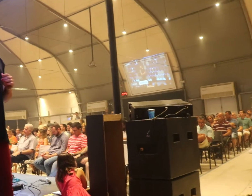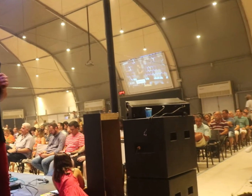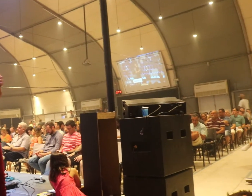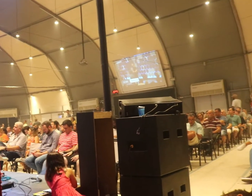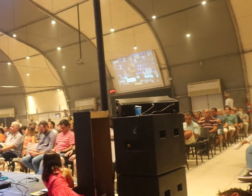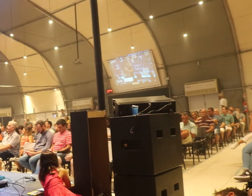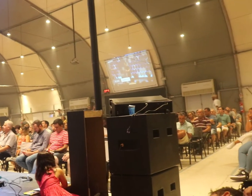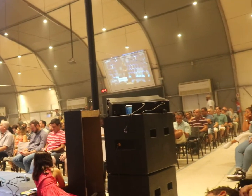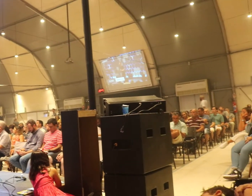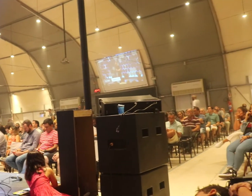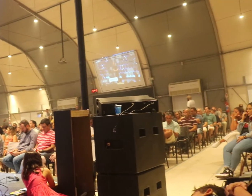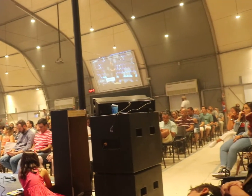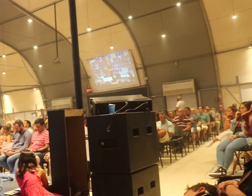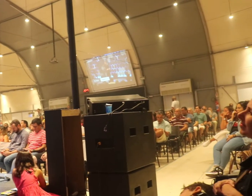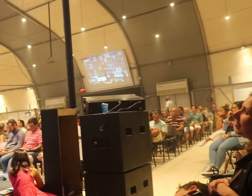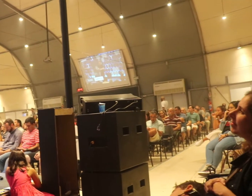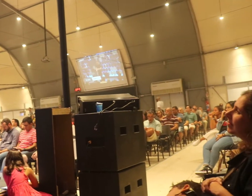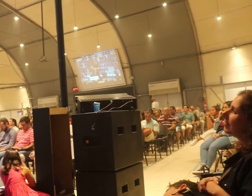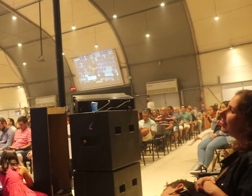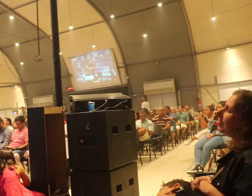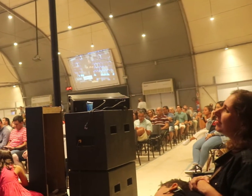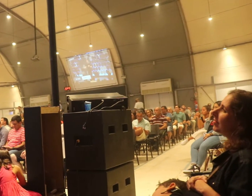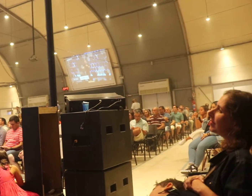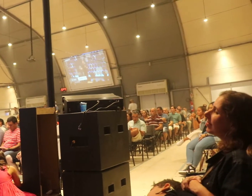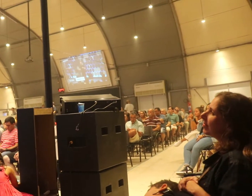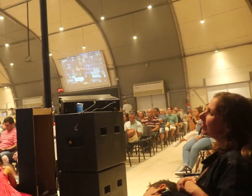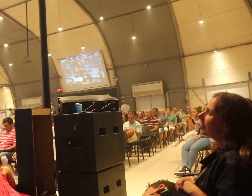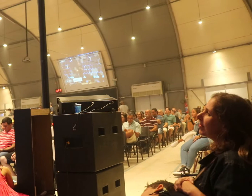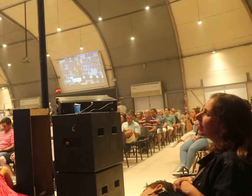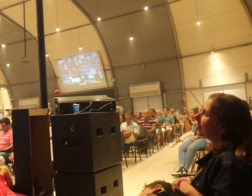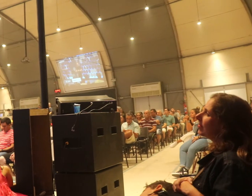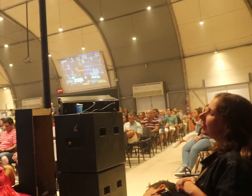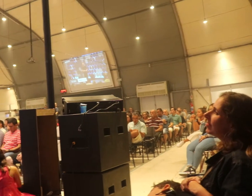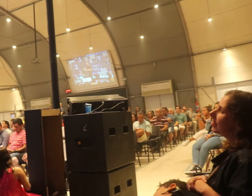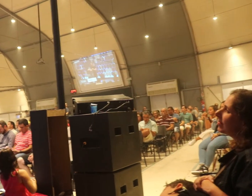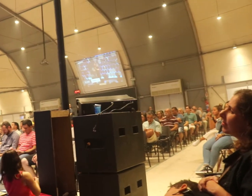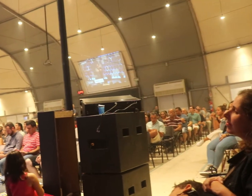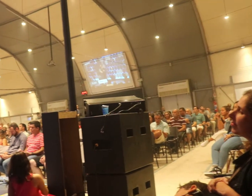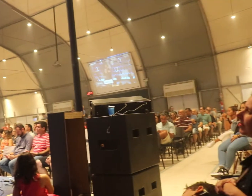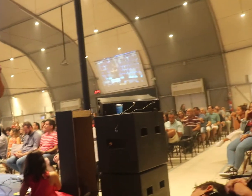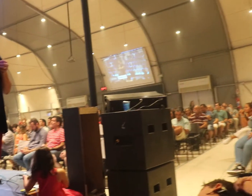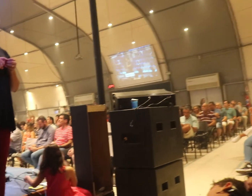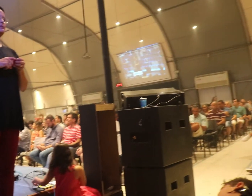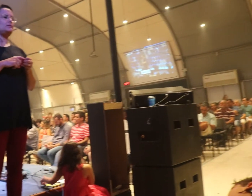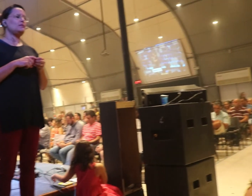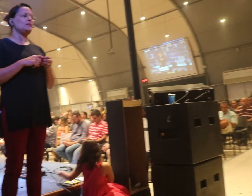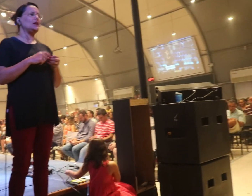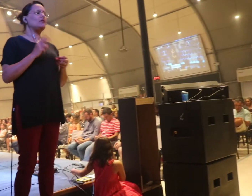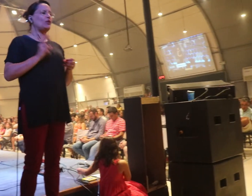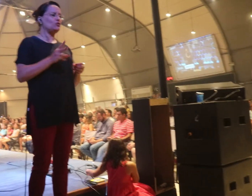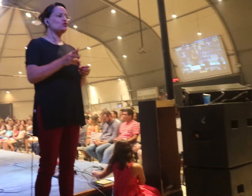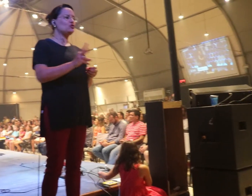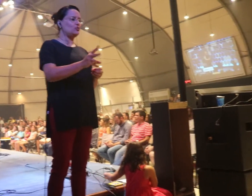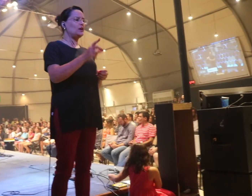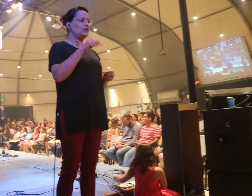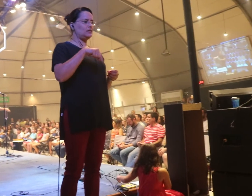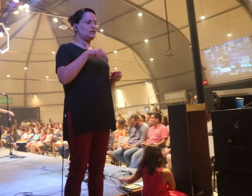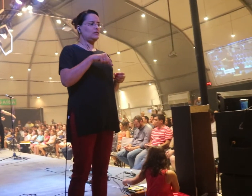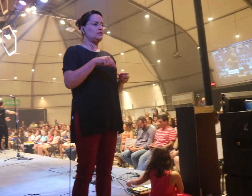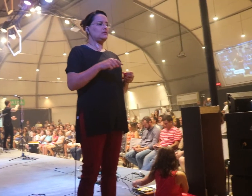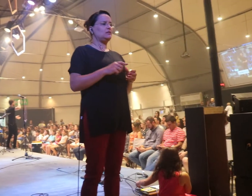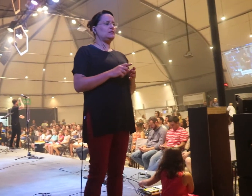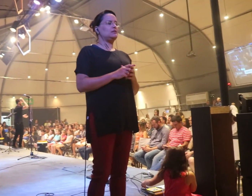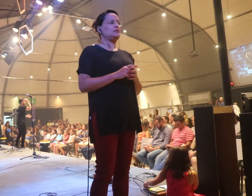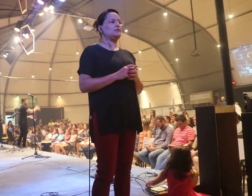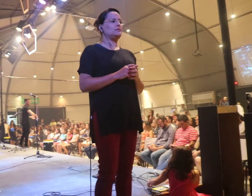mesmo. Cara, a gente está muito feliz, a gente voltou de vez, algumas pessoas ainda ficam na dúvida, né? Ah, não vai voltar de novo, tal. Daquela última vez, a gente falou